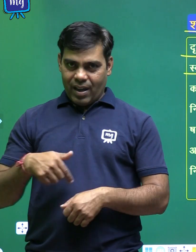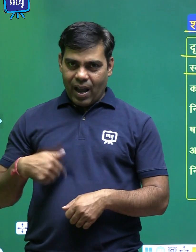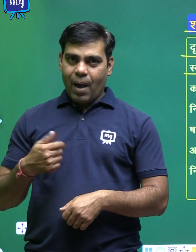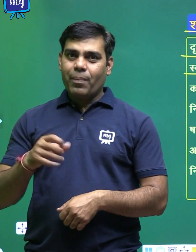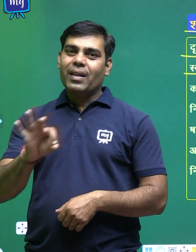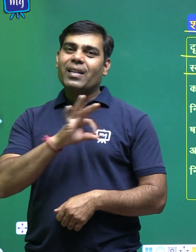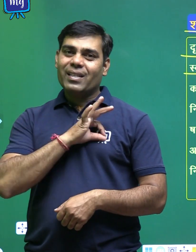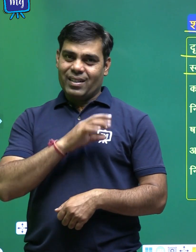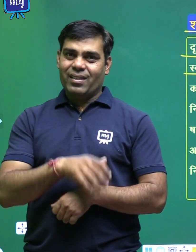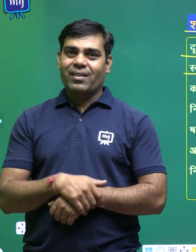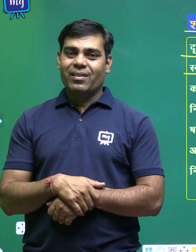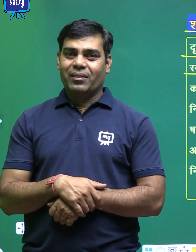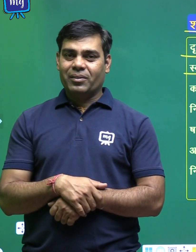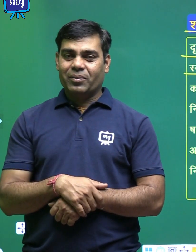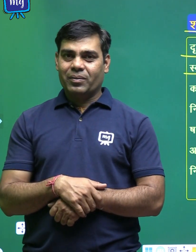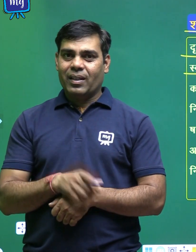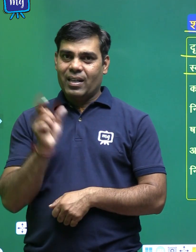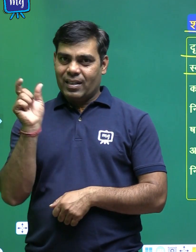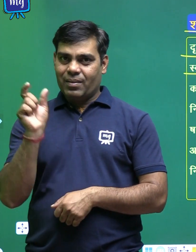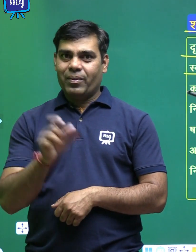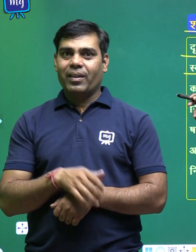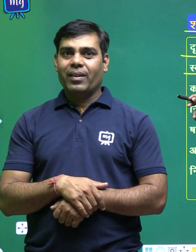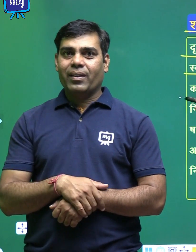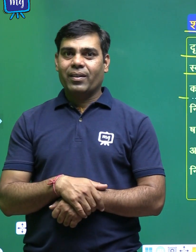अपनी इच्छा। शब्द है